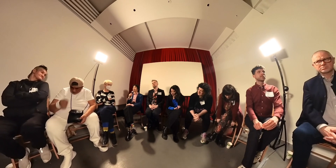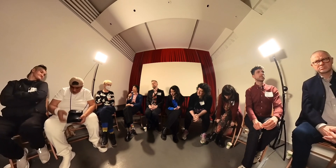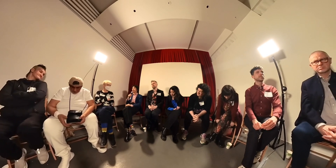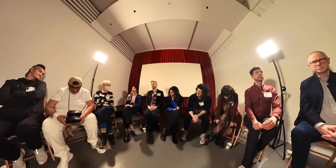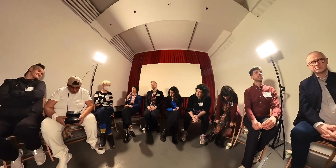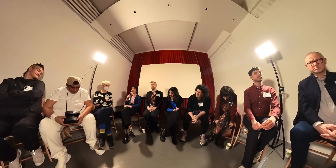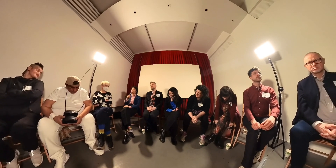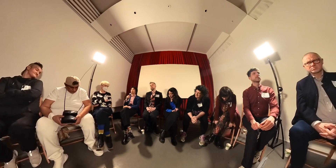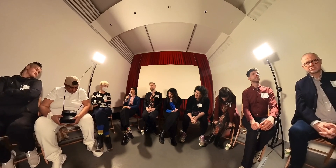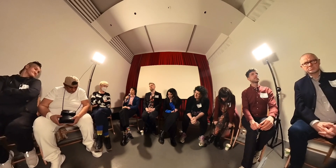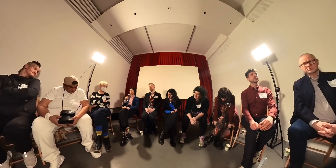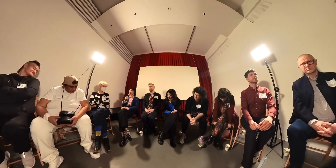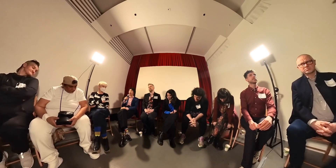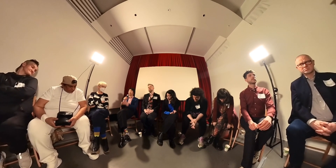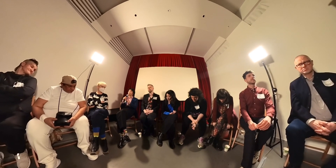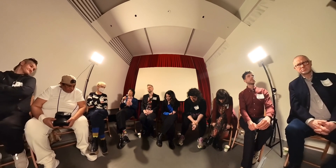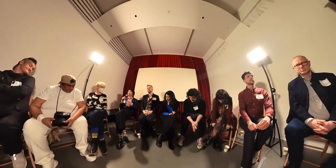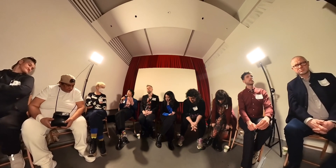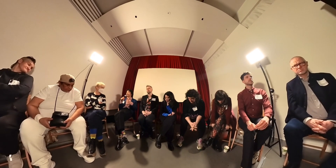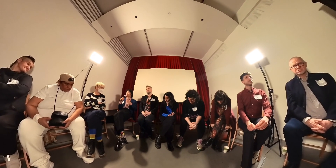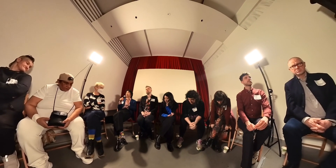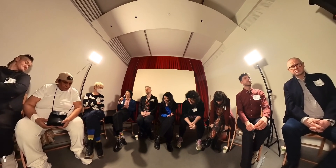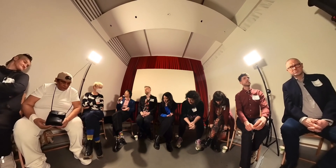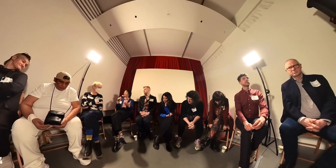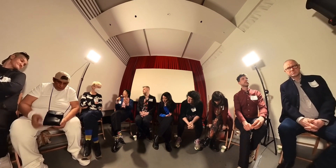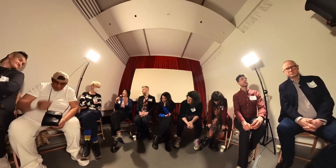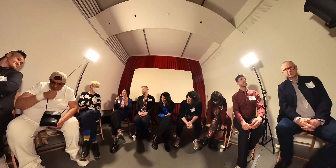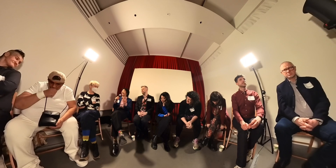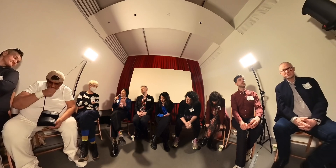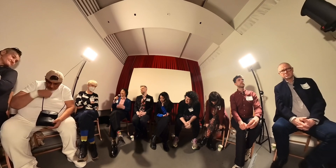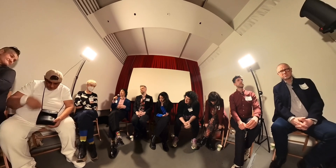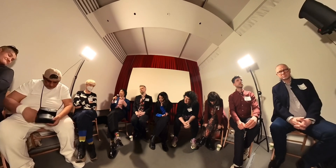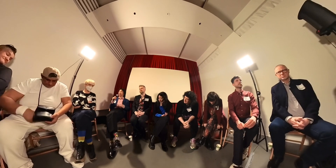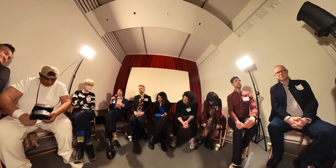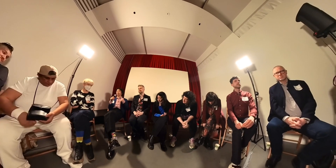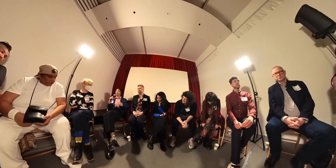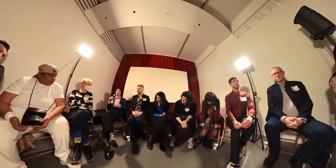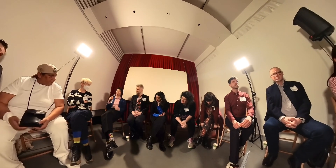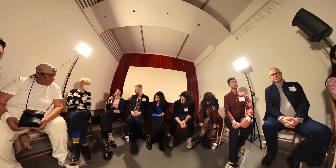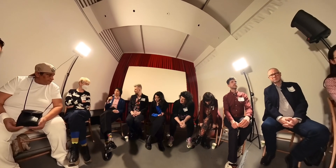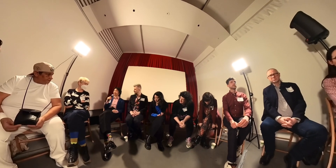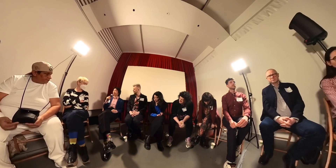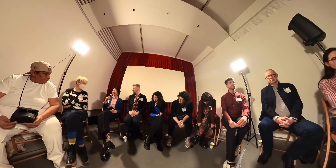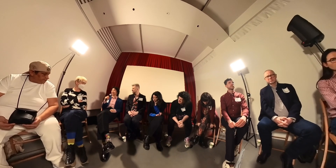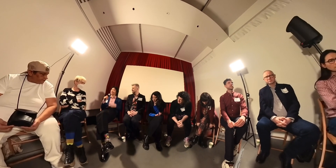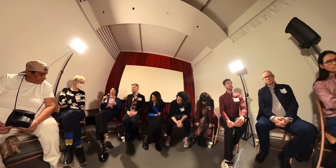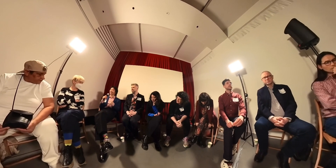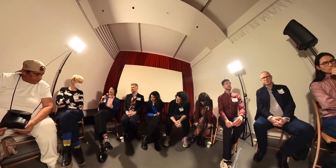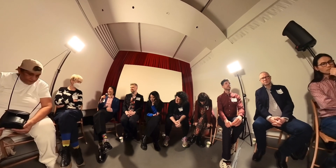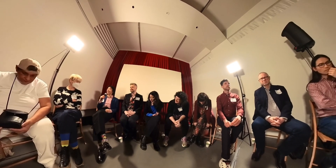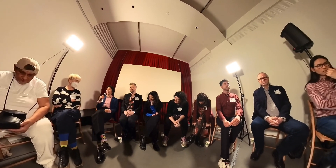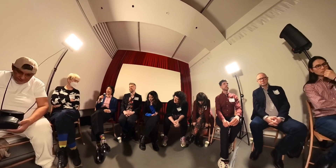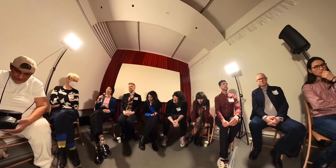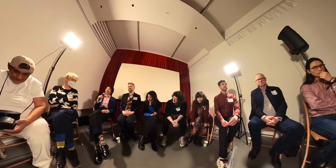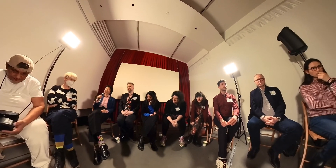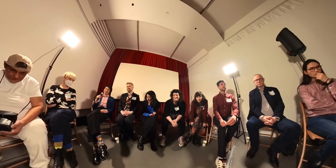těch vlastně těch jakoby jednotlivých témat. Ale spíše vlastně omylem. Ne, že by jako, jo, budeme se zabývat reprezentací a